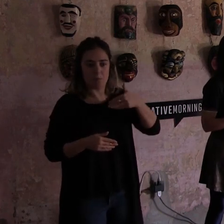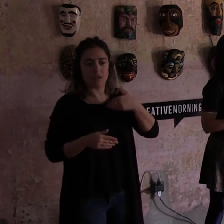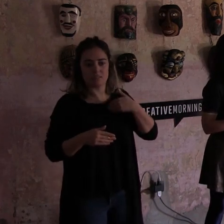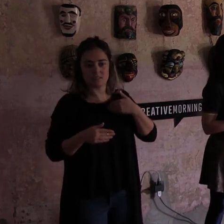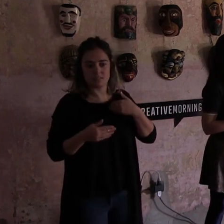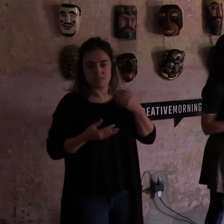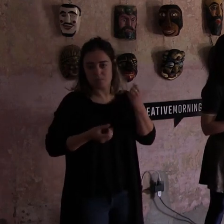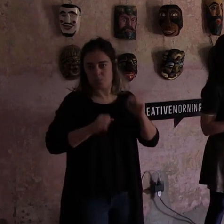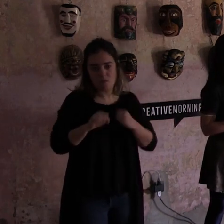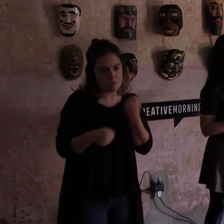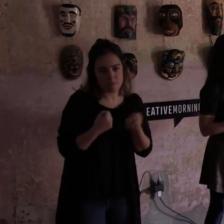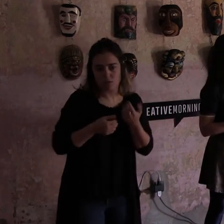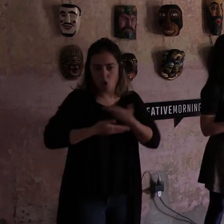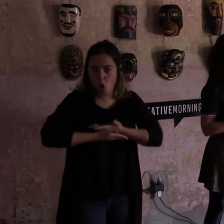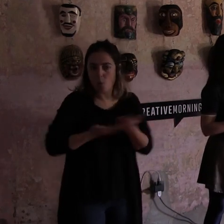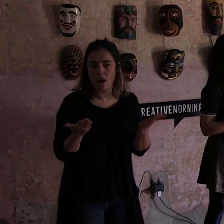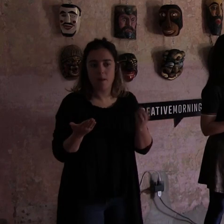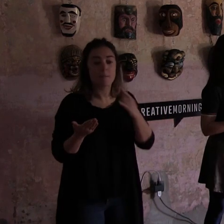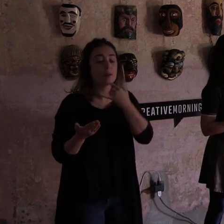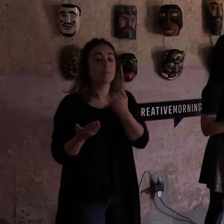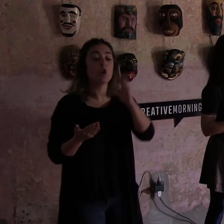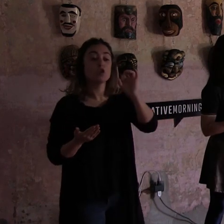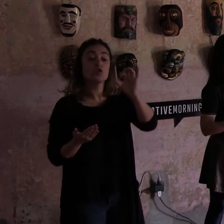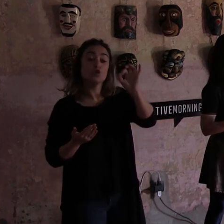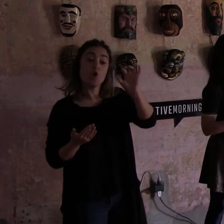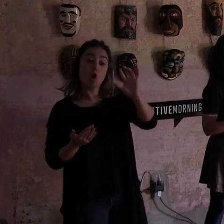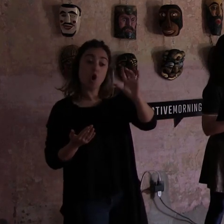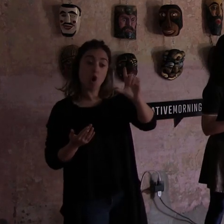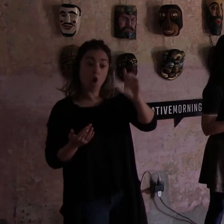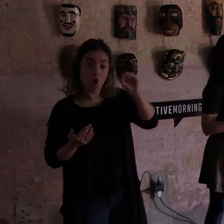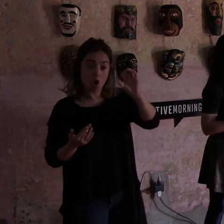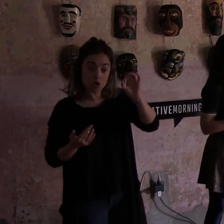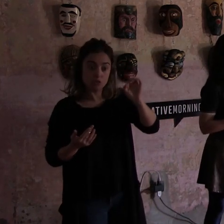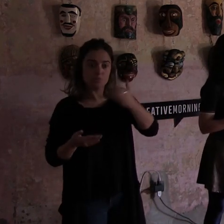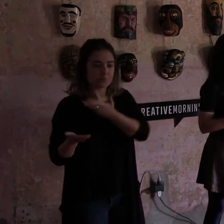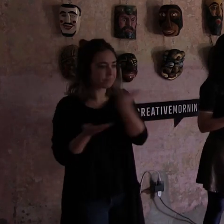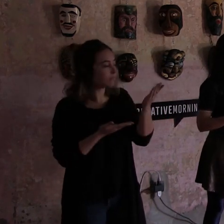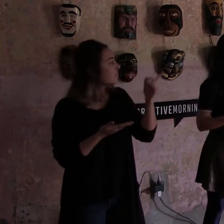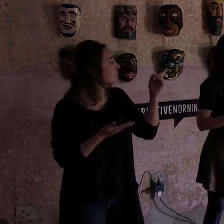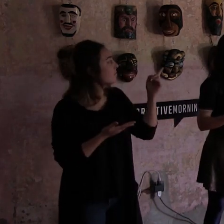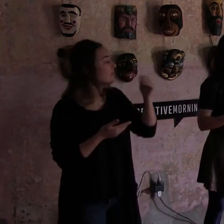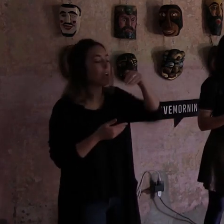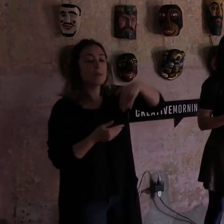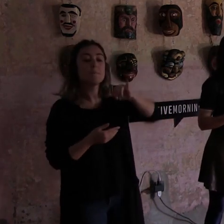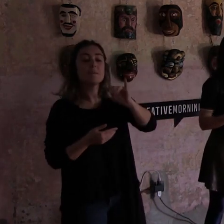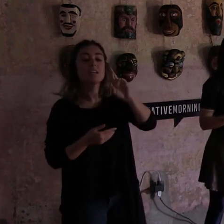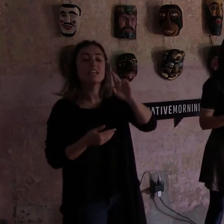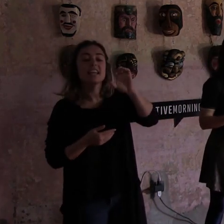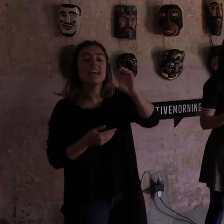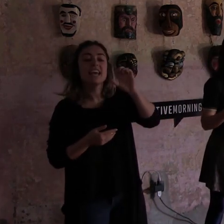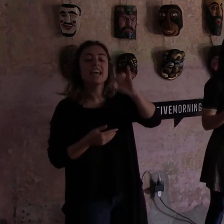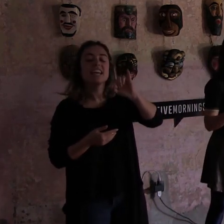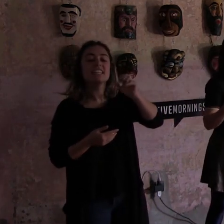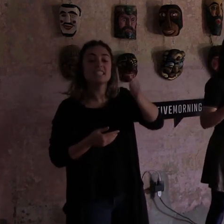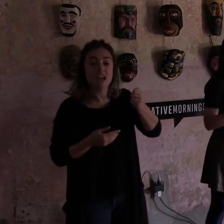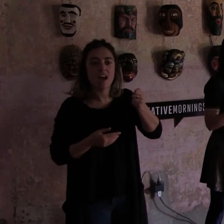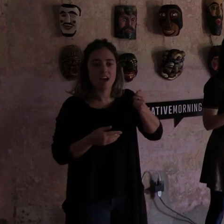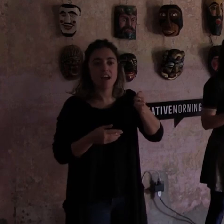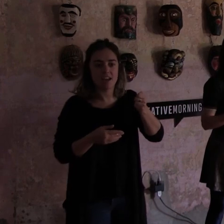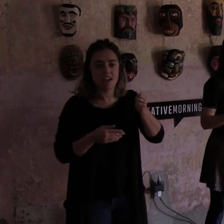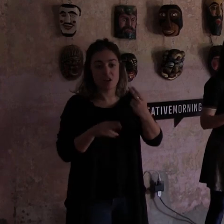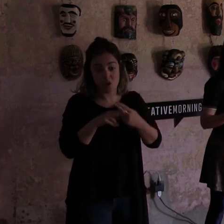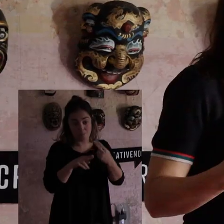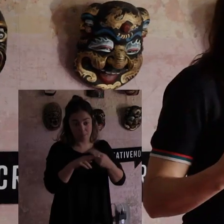obras de danza. Por ejemplo, este solo se llama Mirella, que será esta querella, y lo que hice fue tomar la vida mía, la